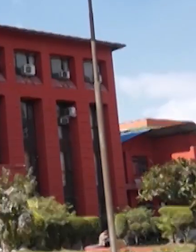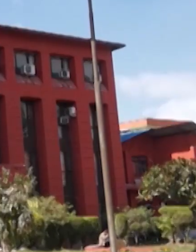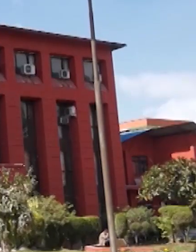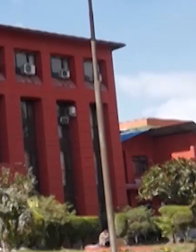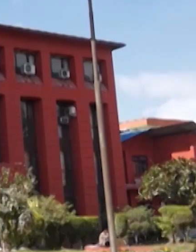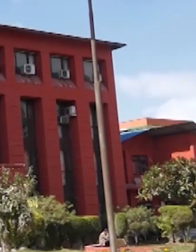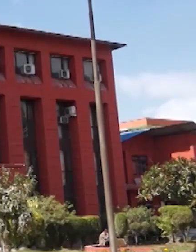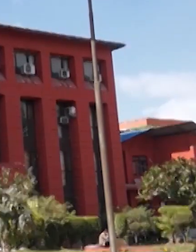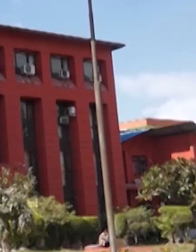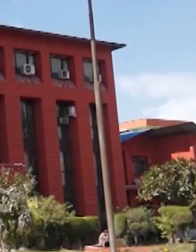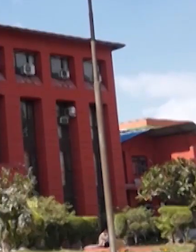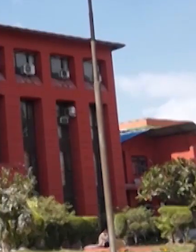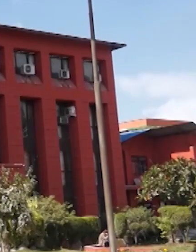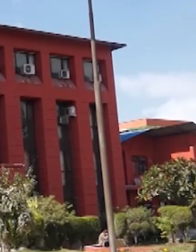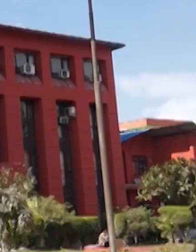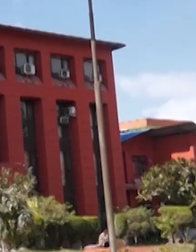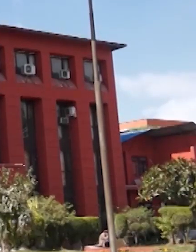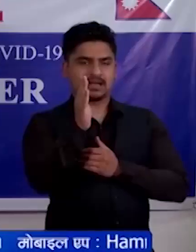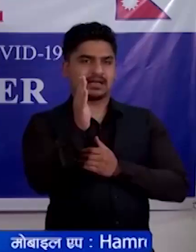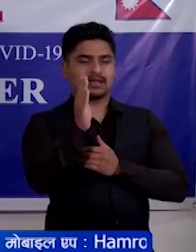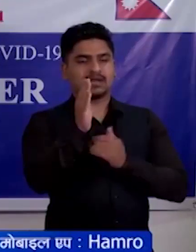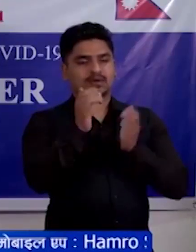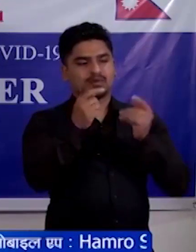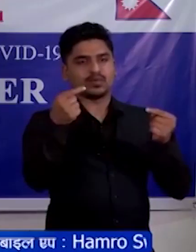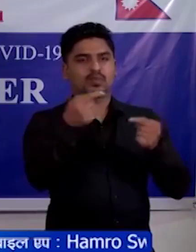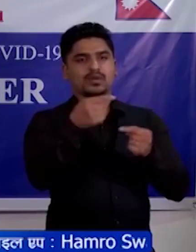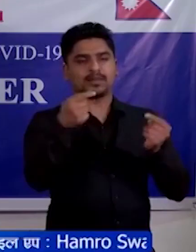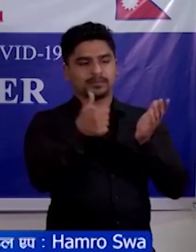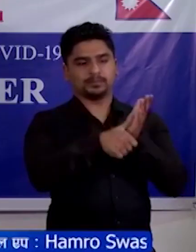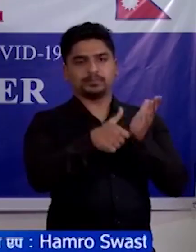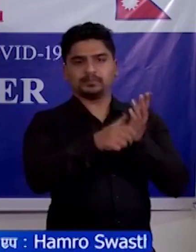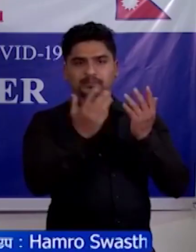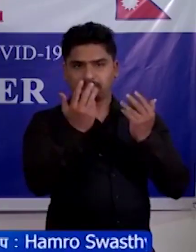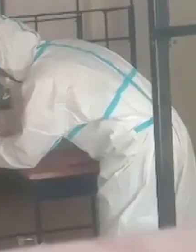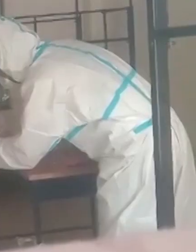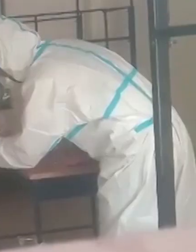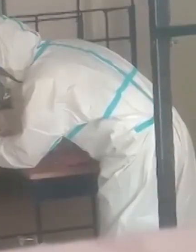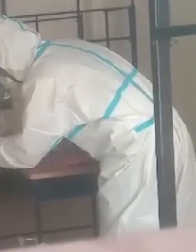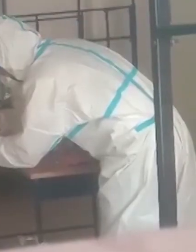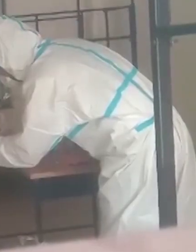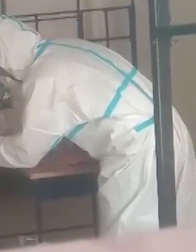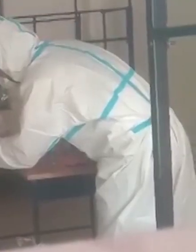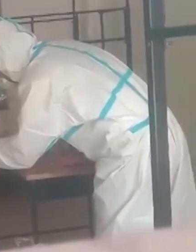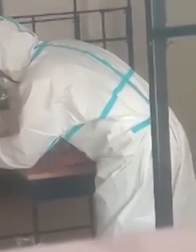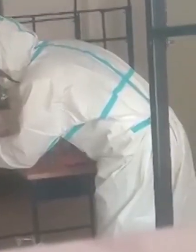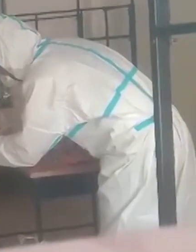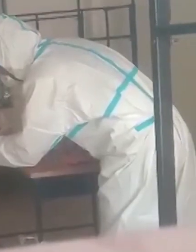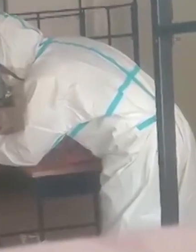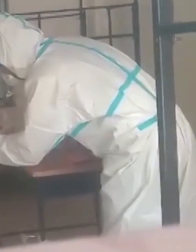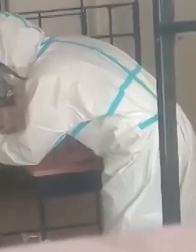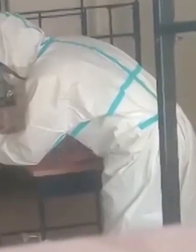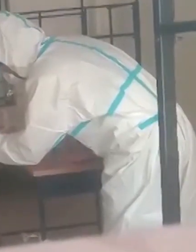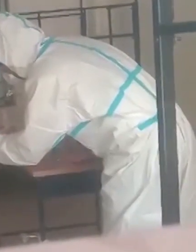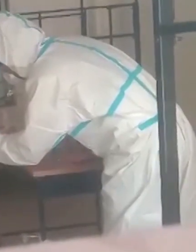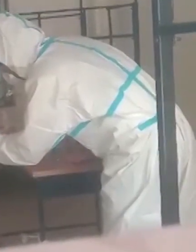स्वास्थ्य मन्त्रालयका अनुसार पछिल्लो एक सातामा झन्डै 4,500 जनाको परीक्षण गरिएको र परीक्षण गरिएका कसैमा पनि कोरोना